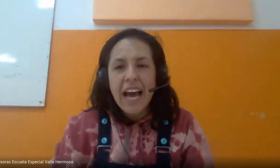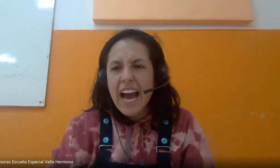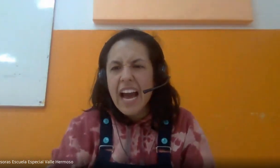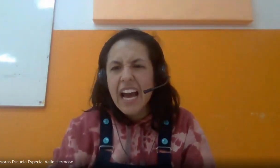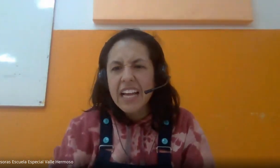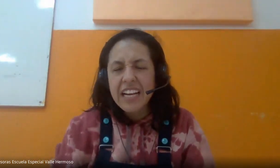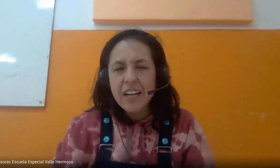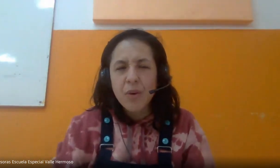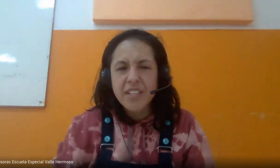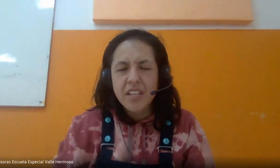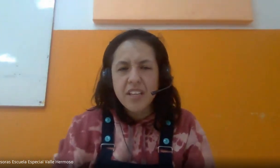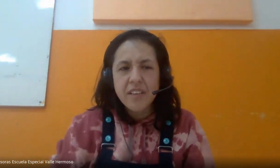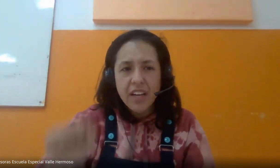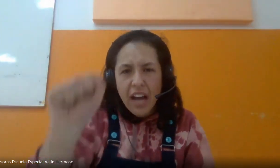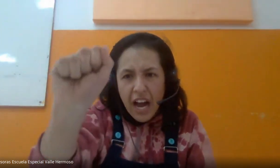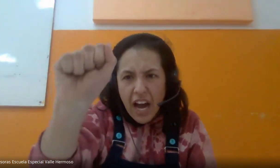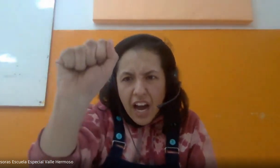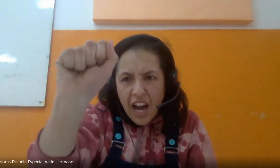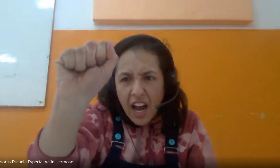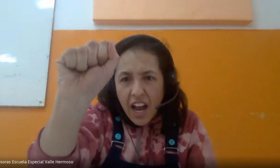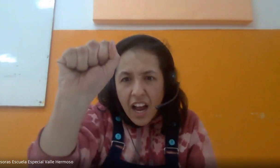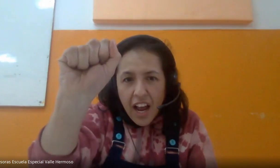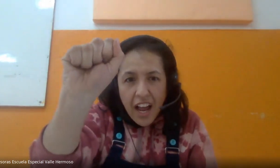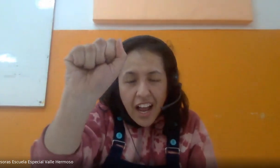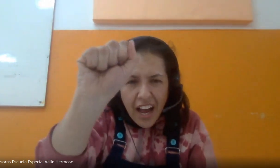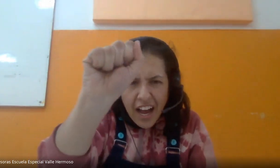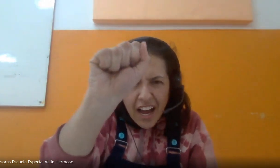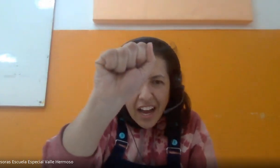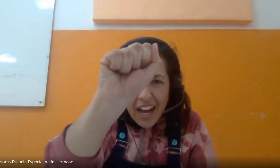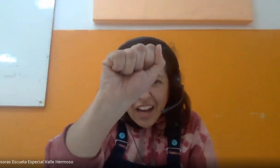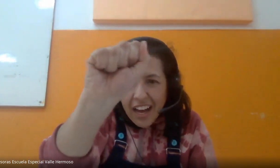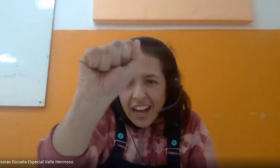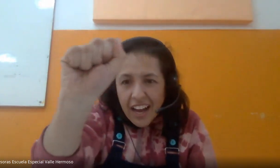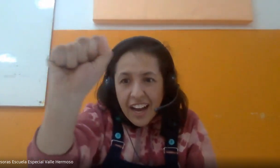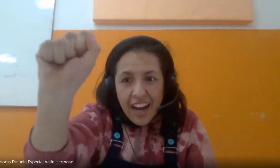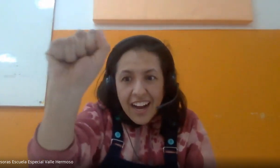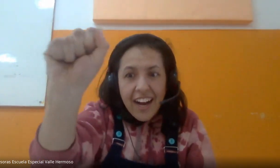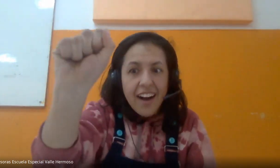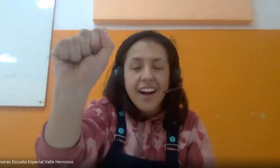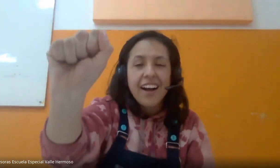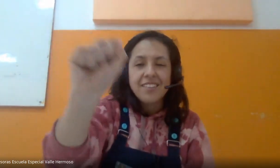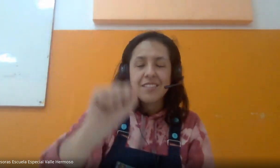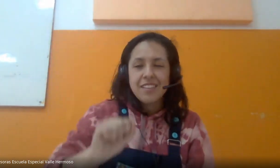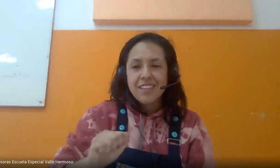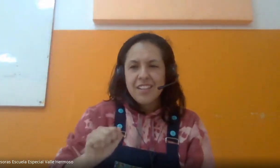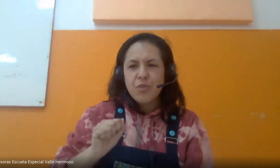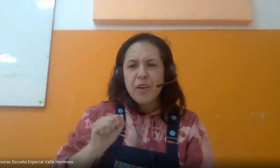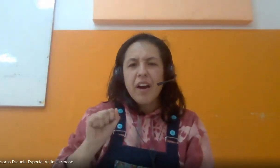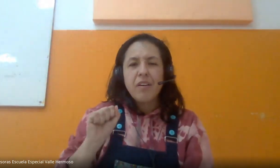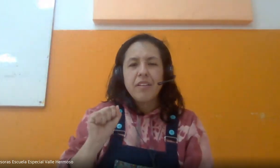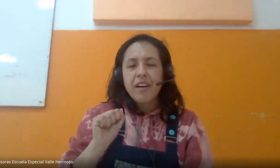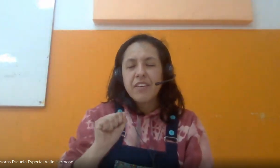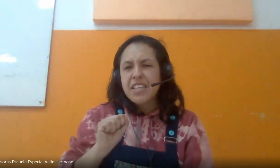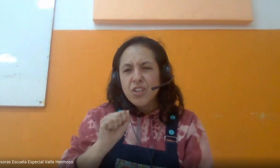A en lengua de señas, a ver, A, A, A. Yo voy, a ver si quiero